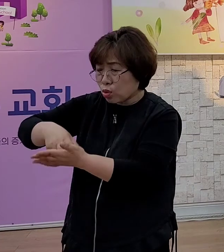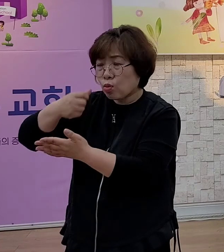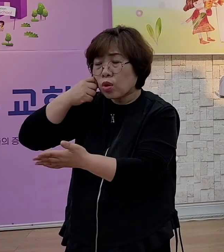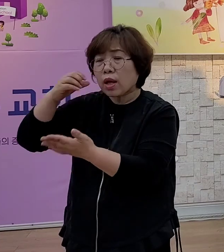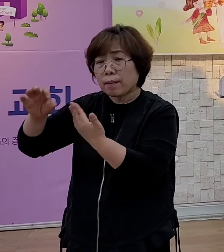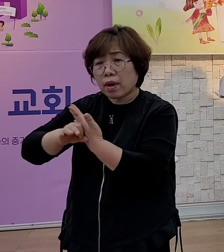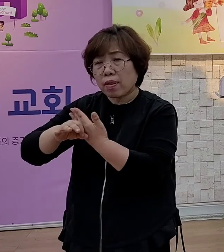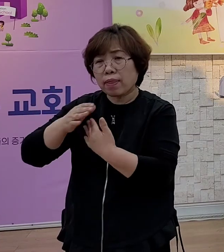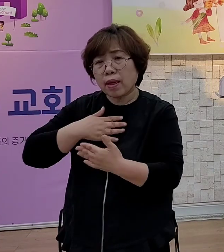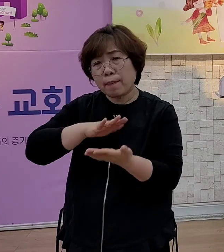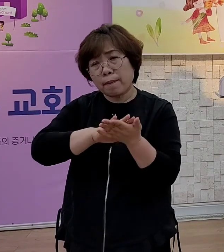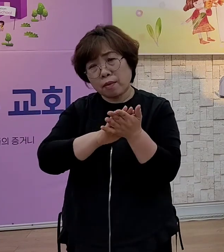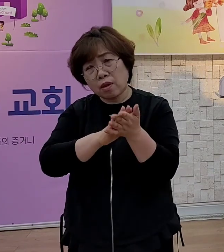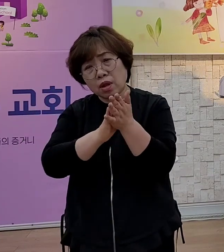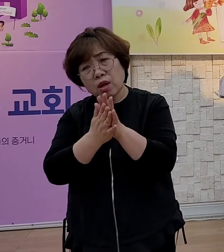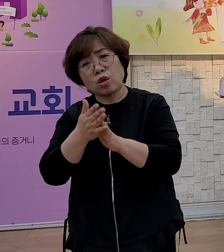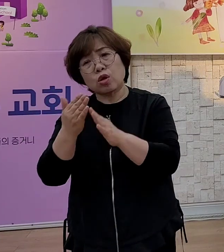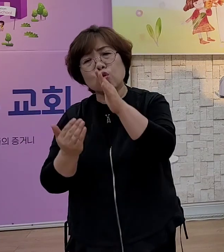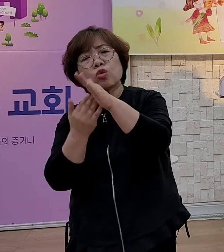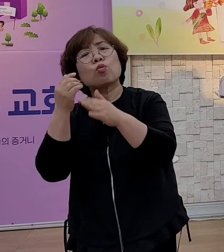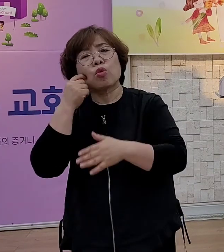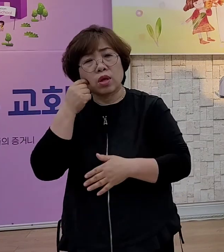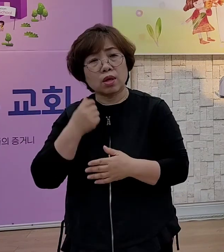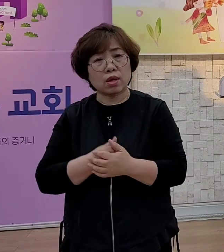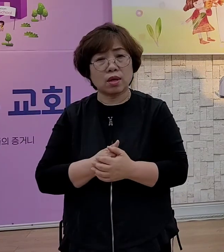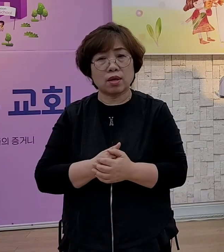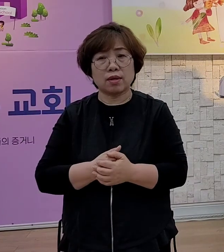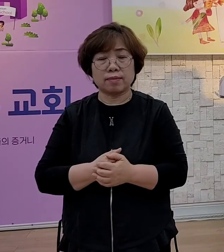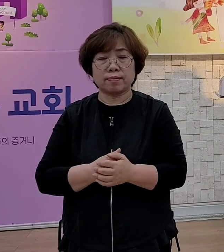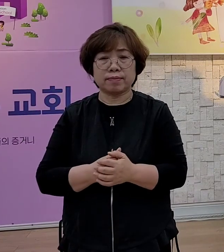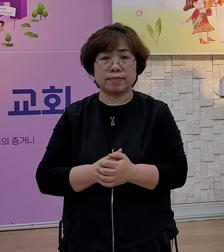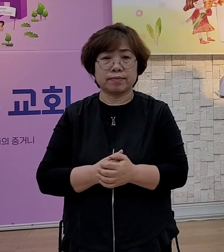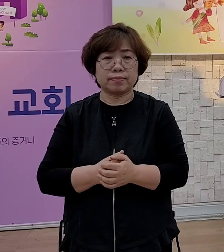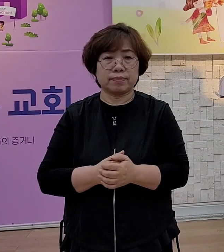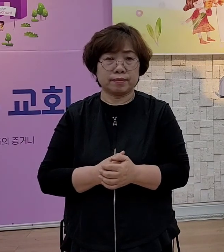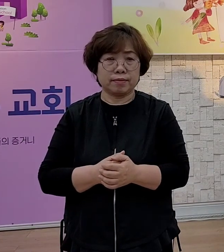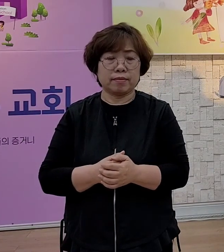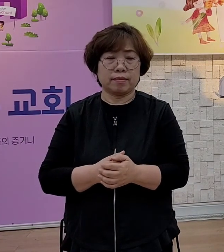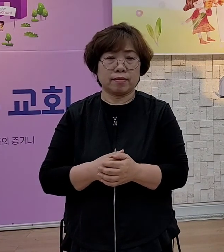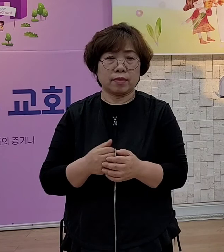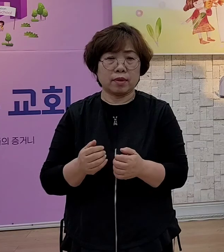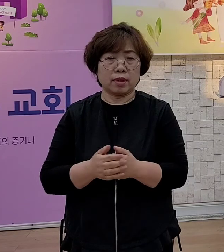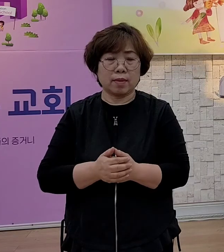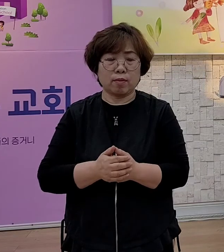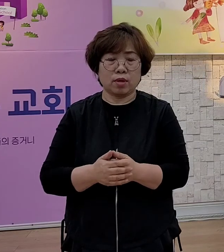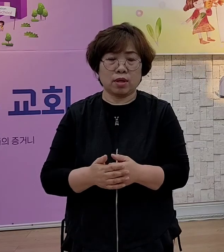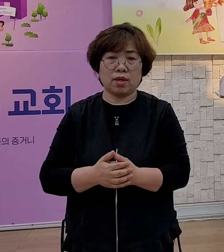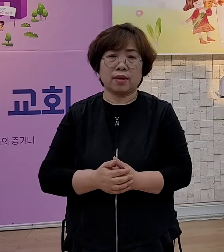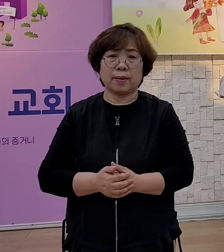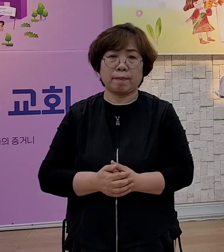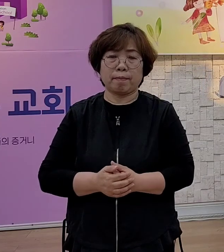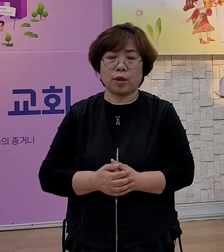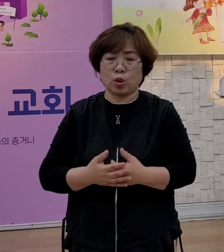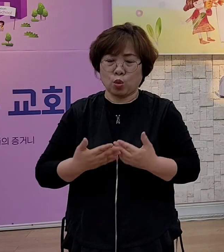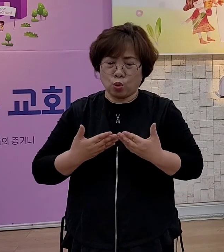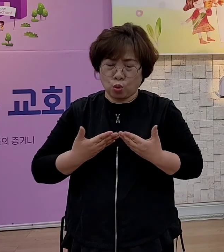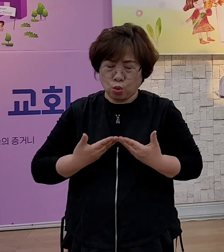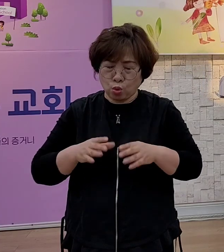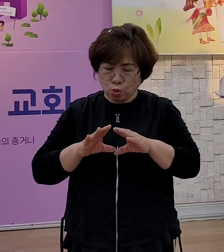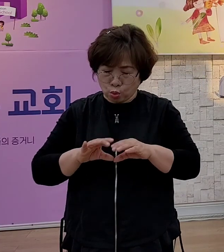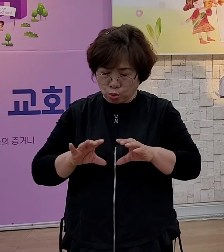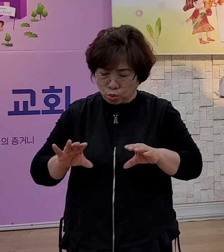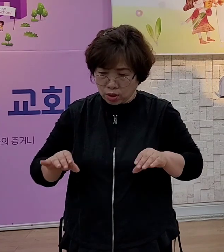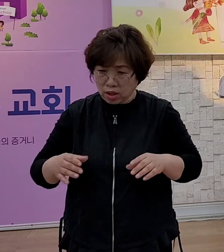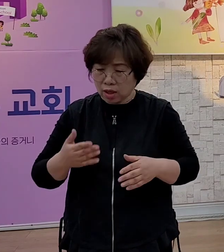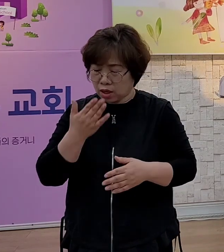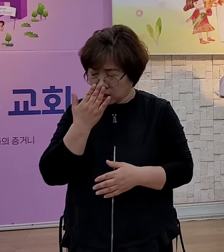오늘 이것을 야고보는 우리에게 말씀하고 있는 것입니다. 이게 바로 온유하게 겸손하게 하나님의